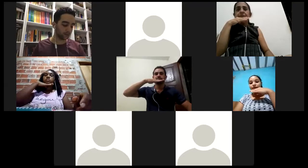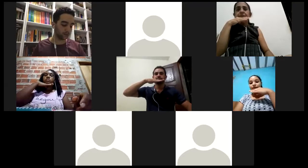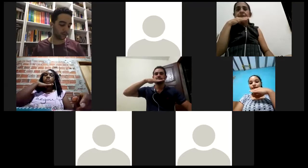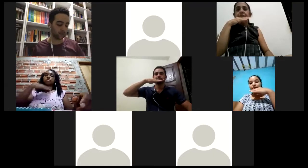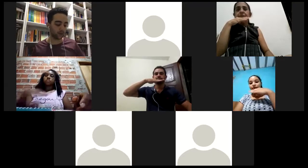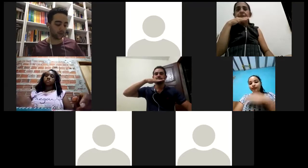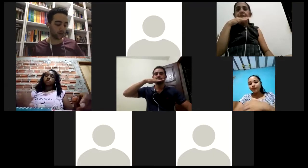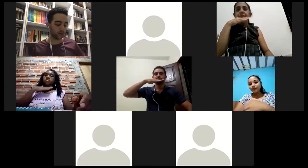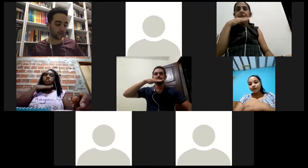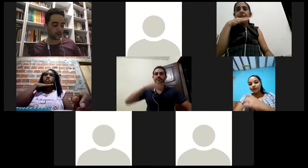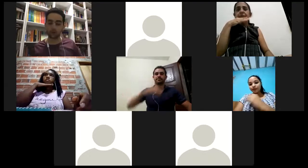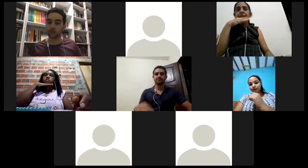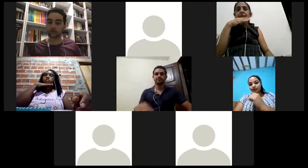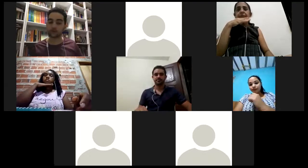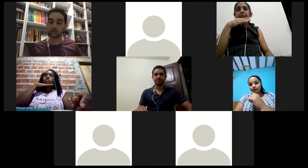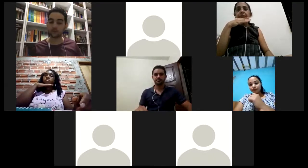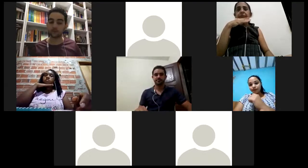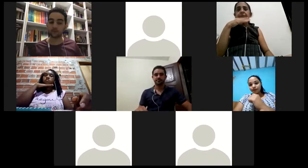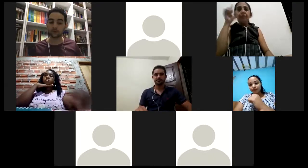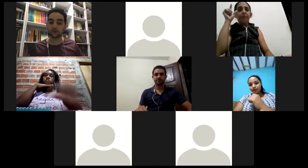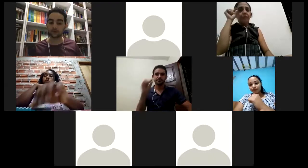E, por fim, maracujá.